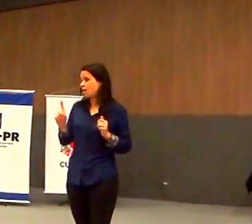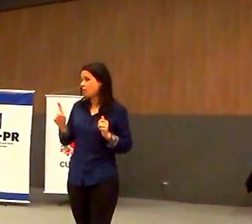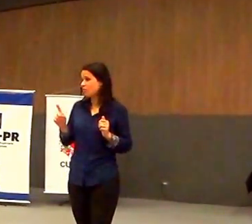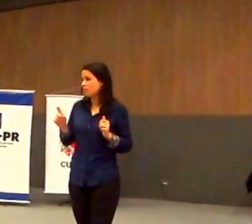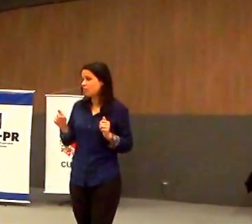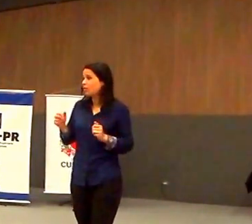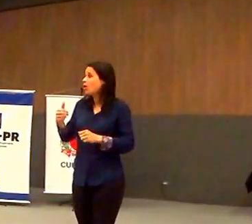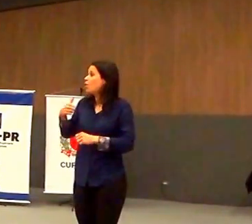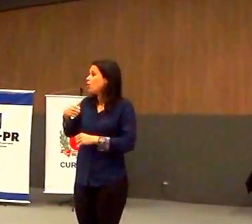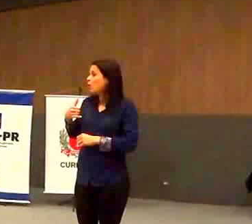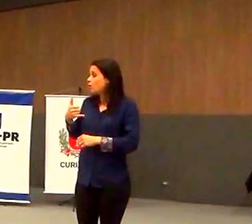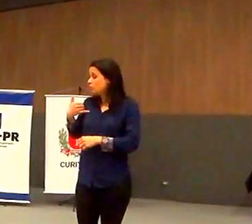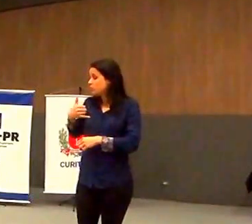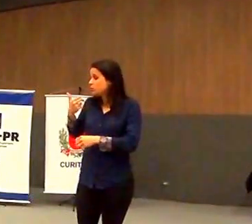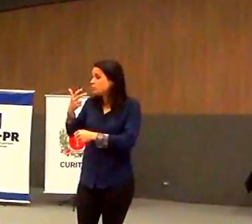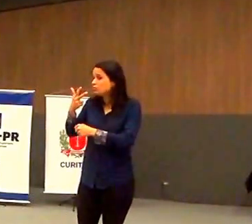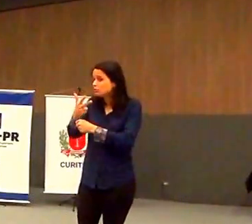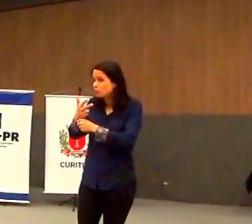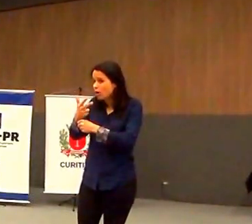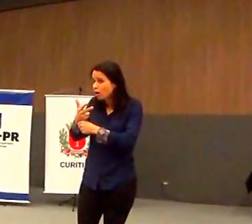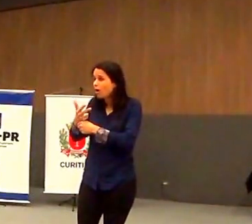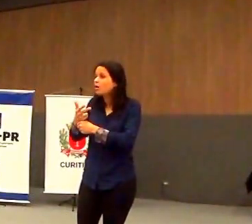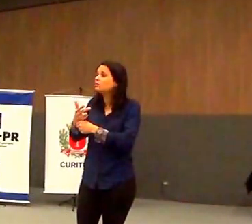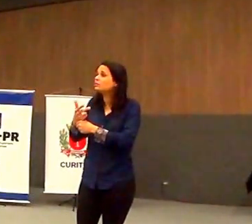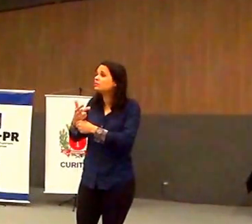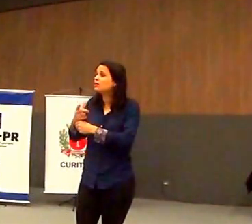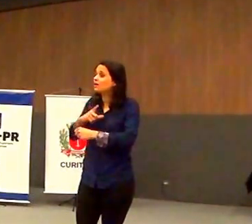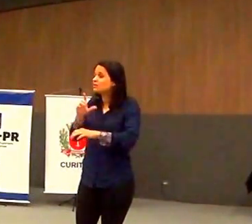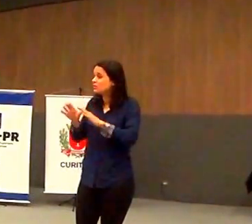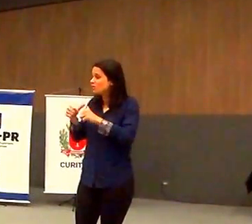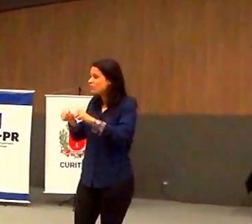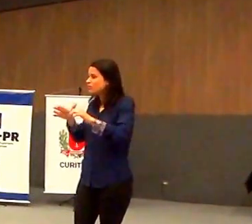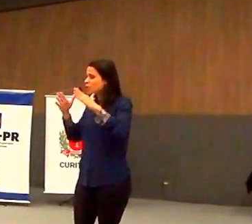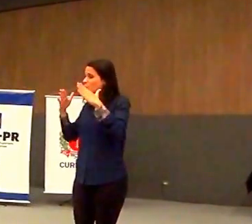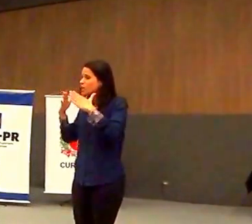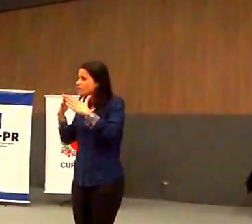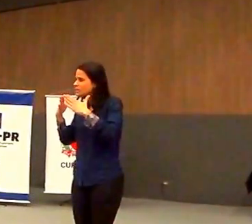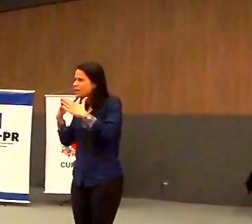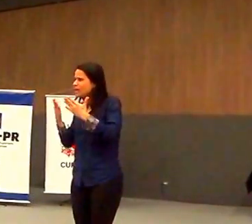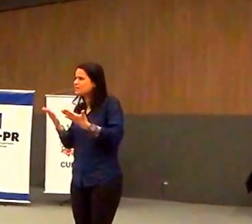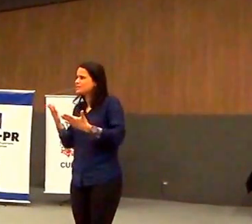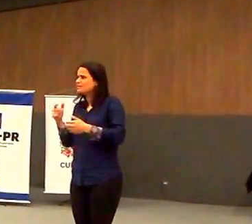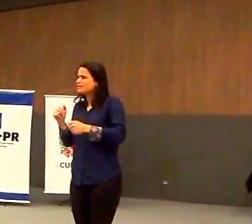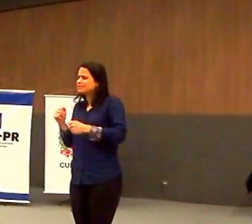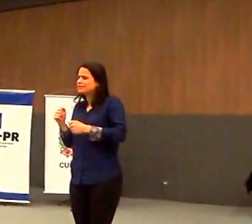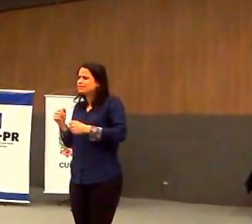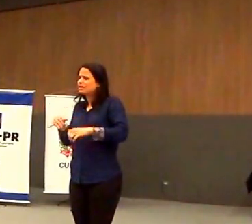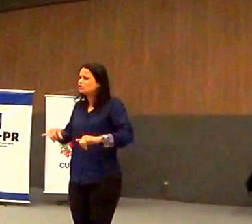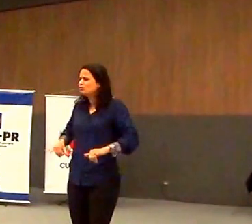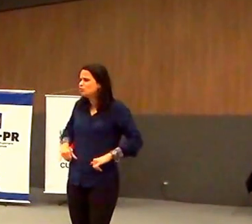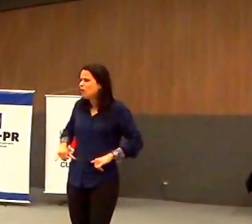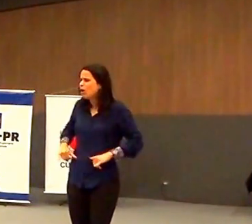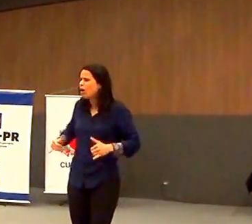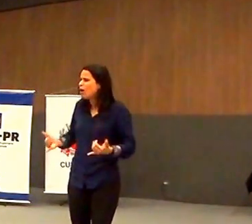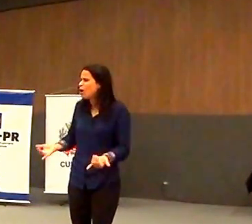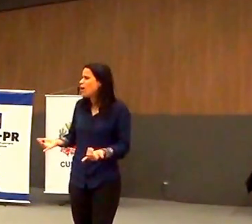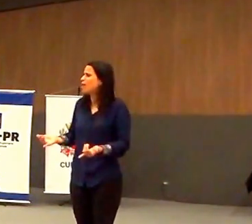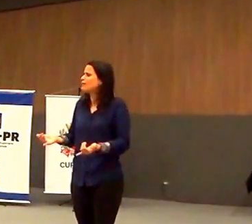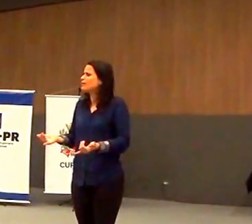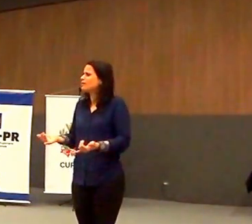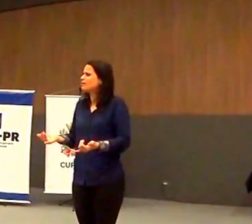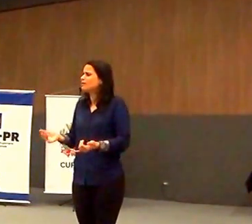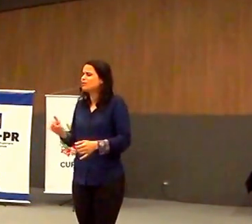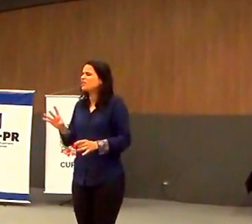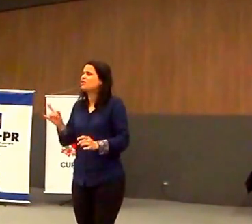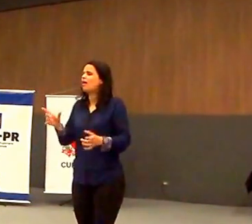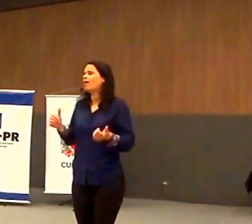vivem fragilizados em suas residências e são, como foi mencionado várias vezes aqui, invisíveis. O idoso está lá,